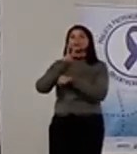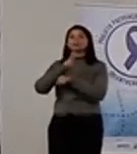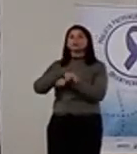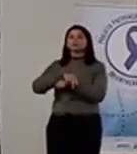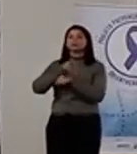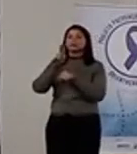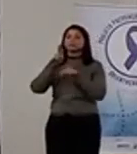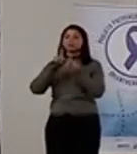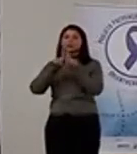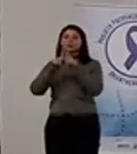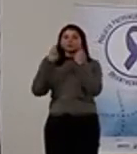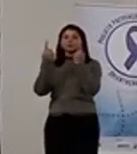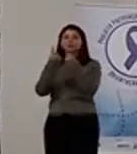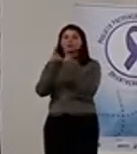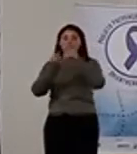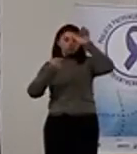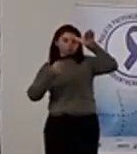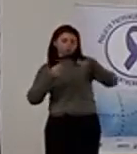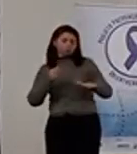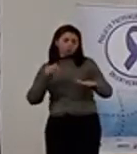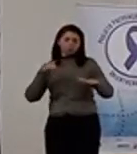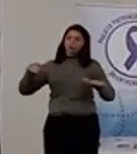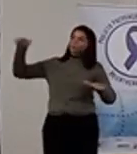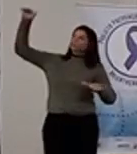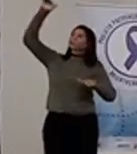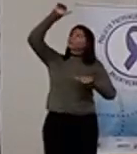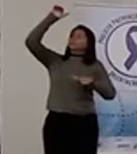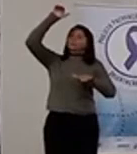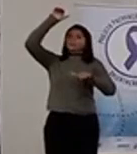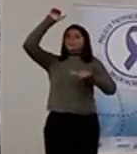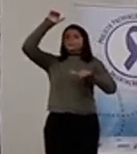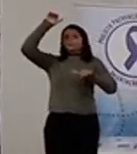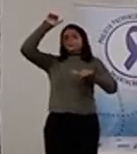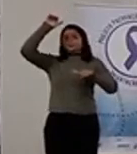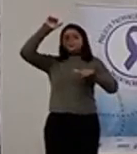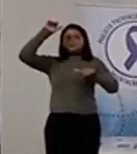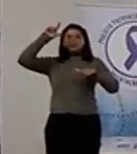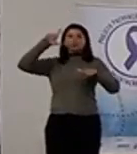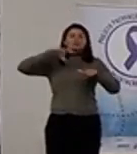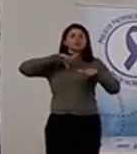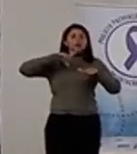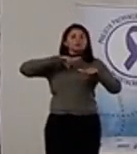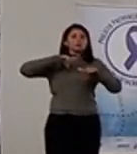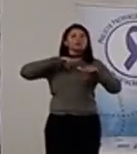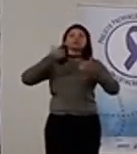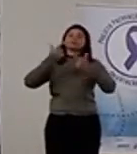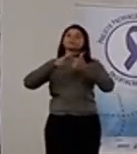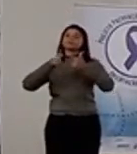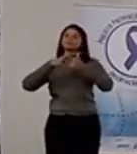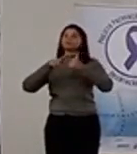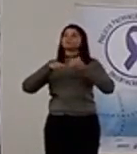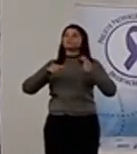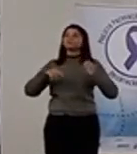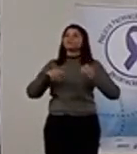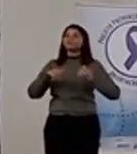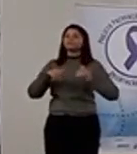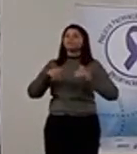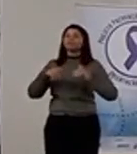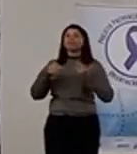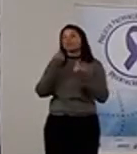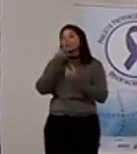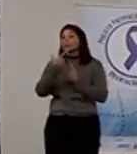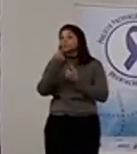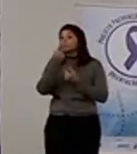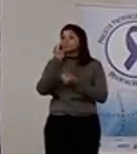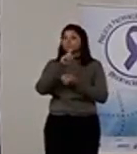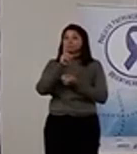DeVito é bem baixinho, o Arnold grande, então a ideia é de que houve ali um desvio de circulação sanguínea. Mas às vezes a situação não é tão engraçada, não. Às vezes